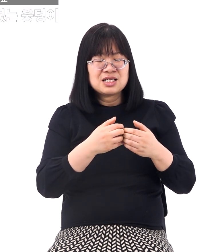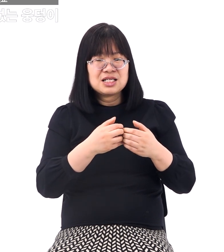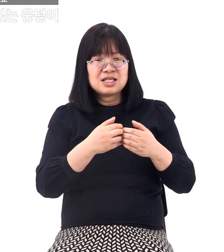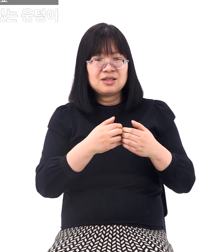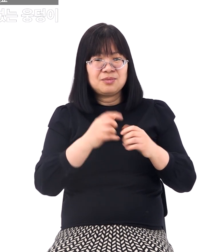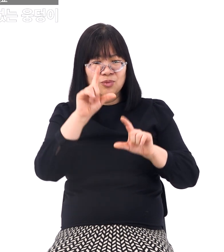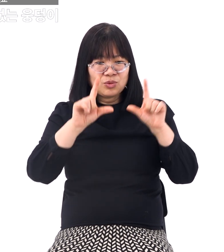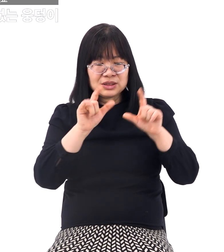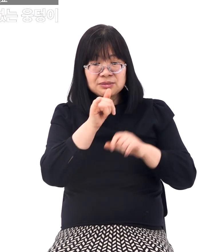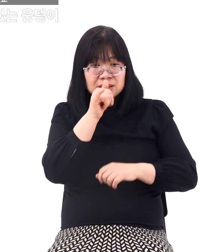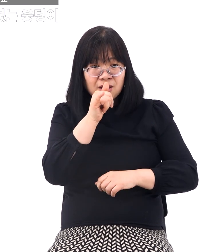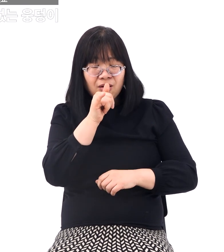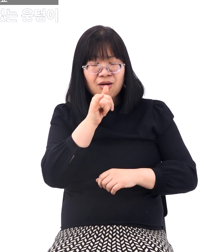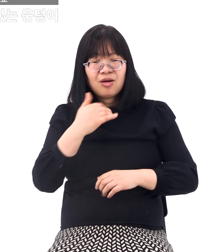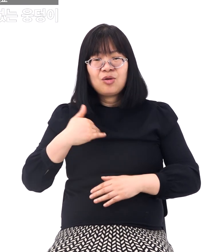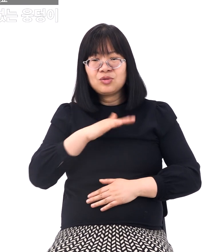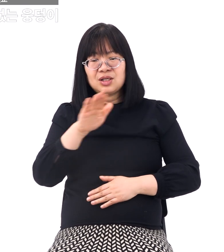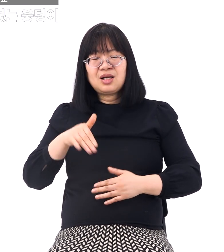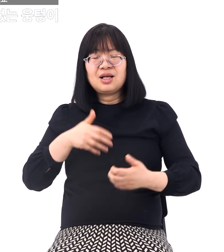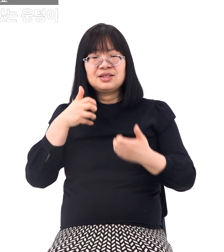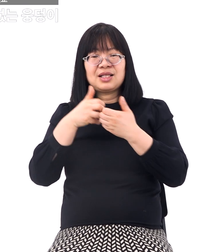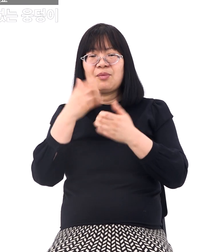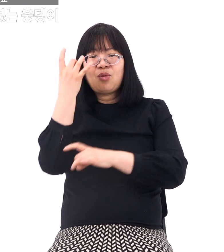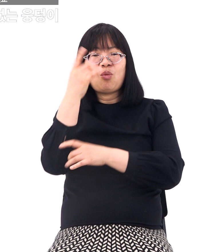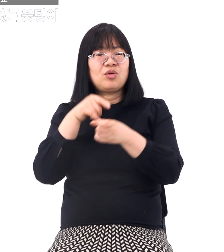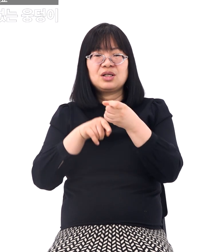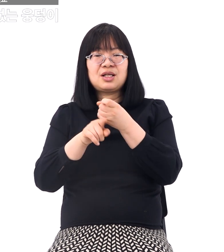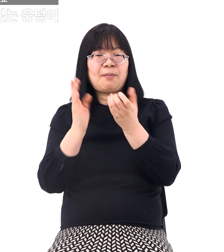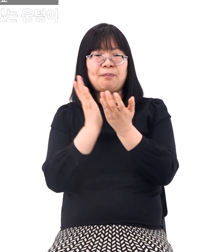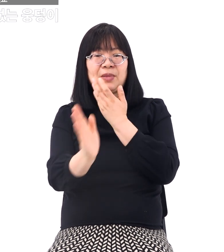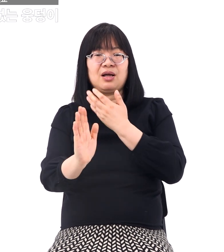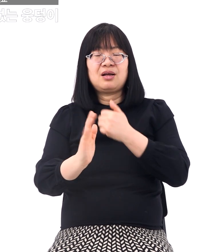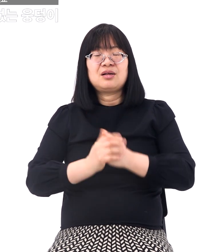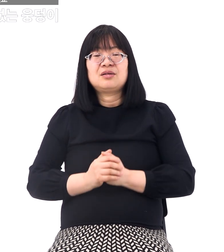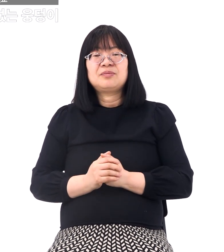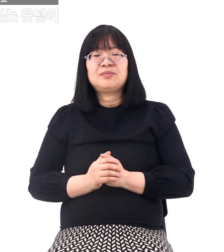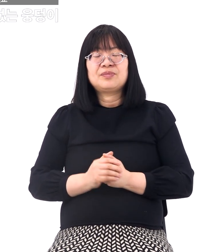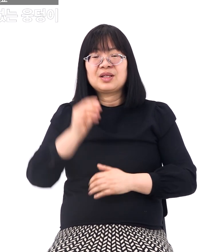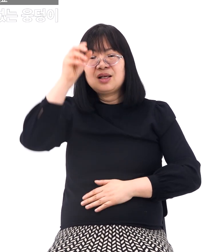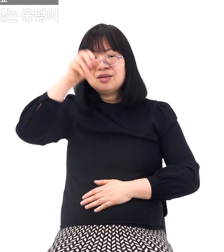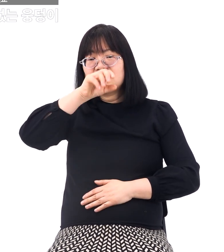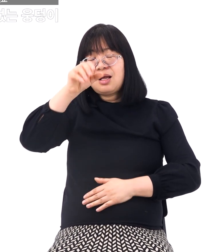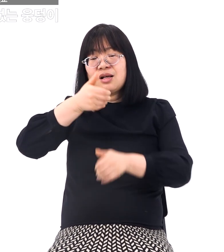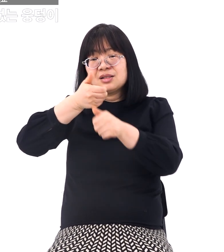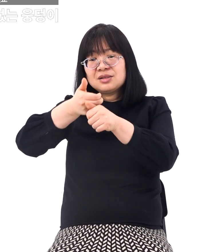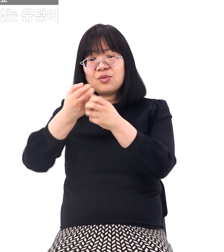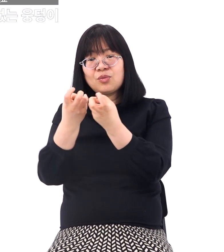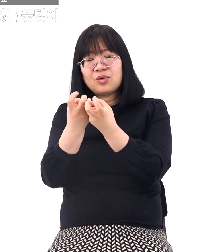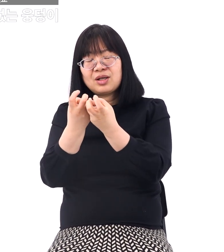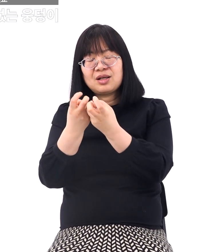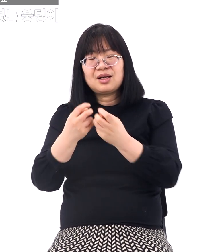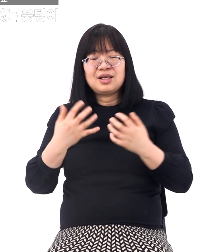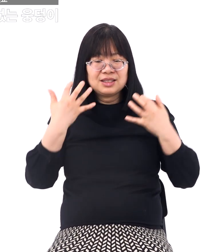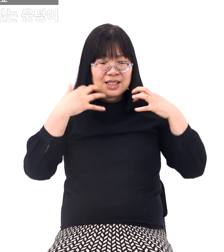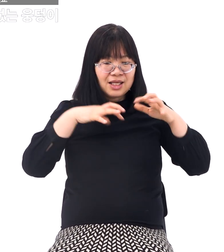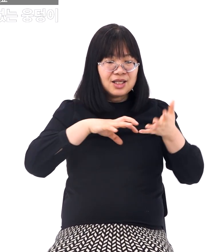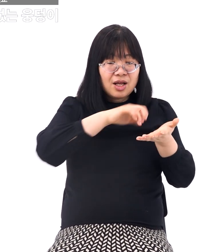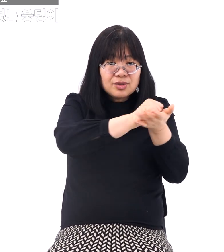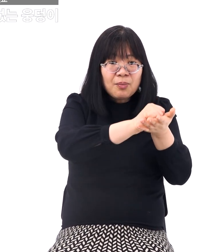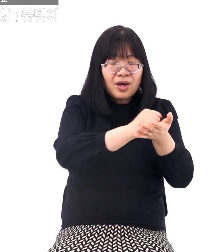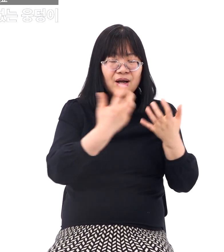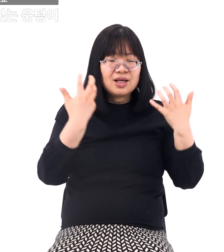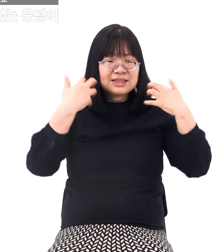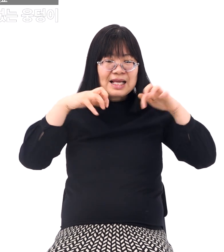그건 우리의 싸움의 원리가 아닙니다. 십자가의 승리는, 사자의 정복은,